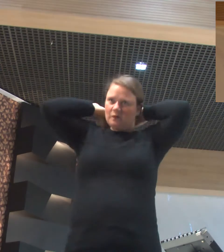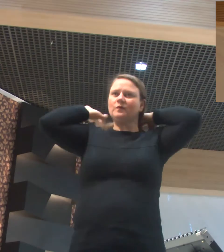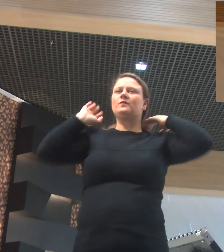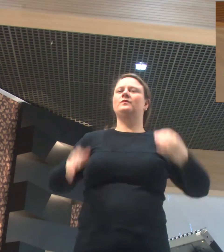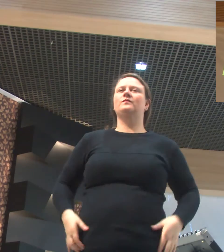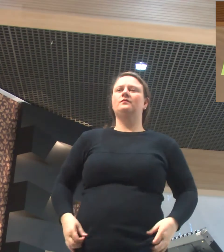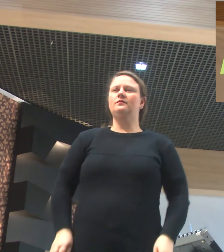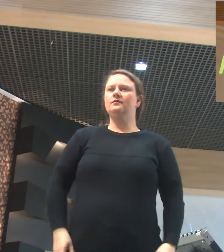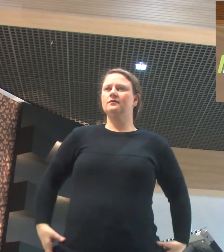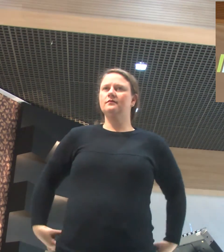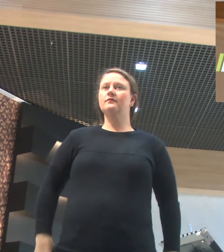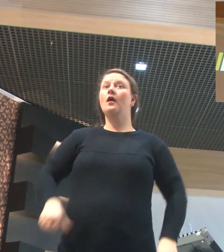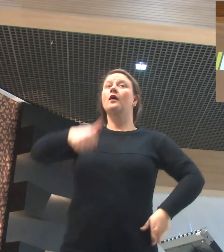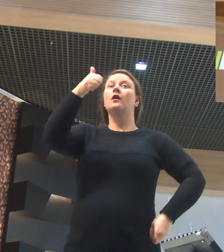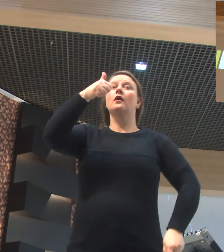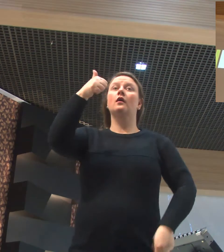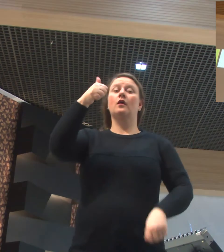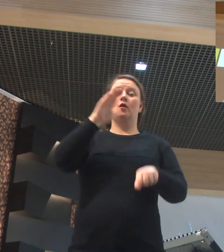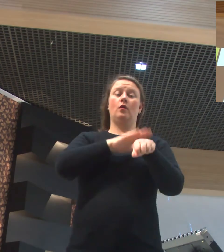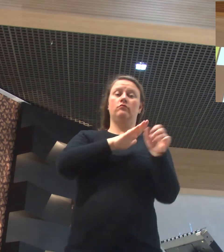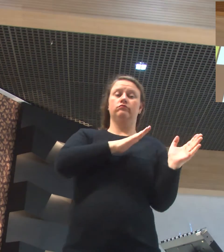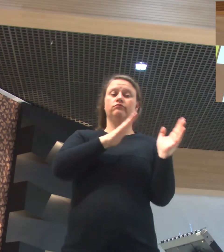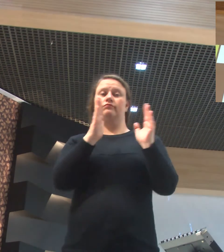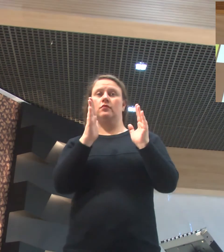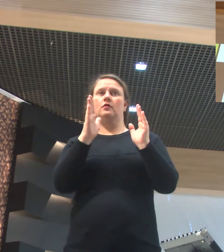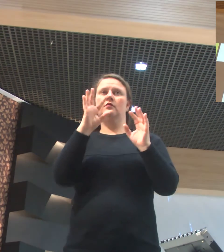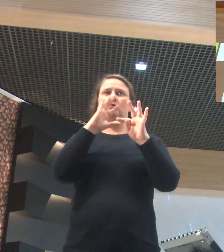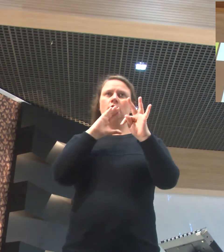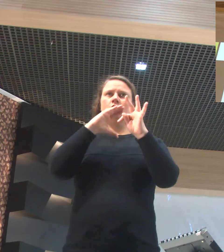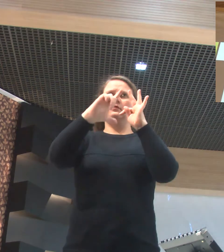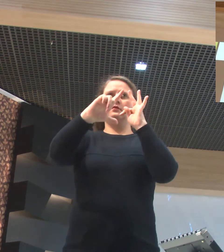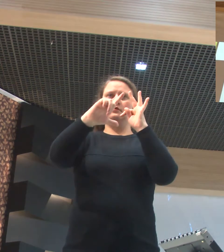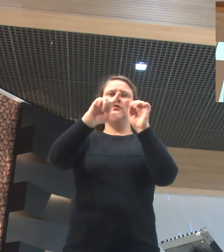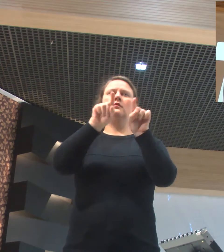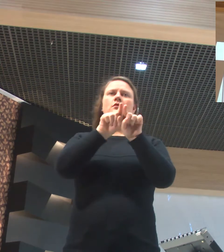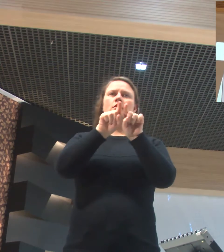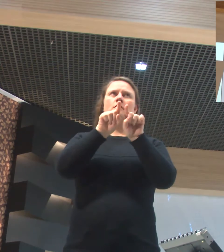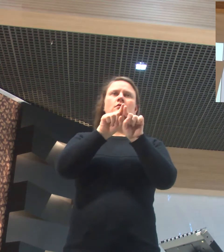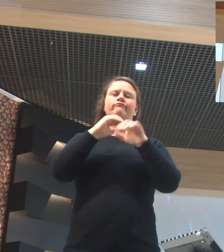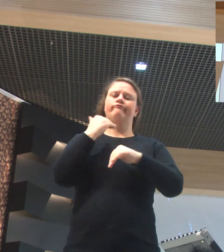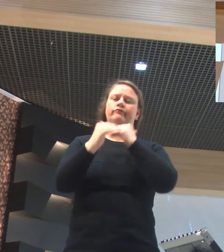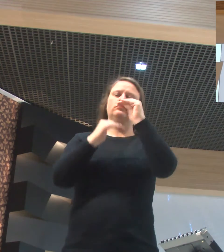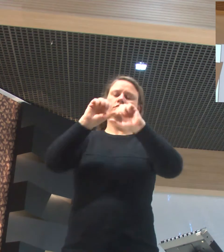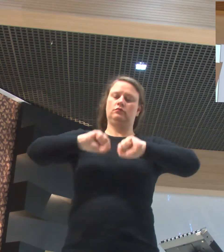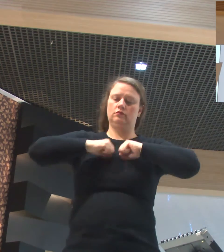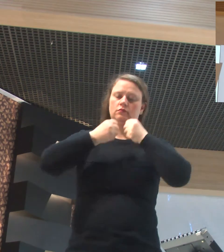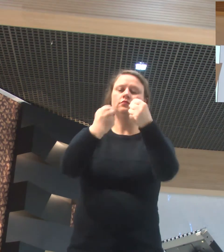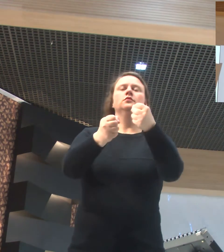Vamos então aqui para o nosso primeiro momento do nosso TCL, nosso momento de